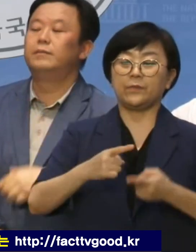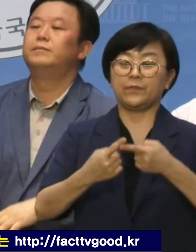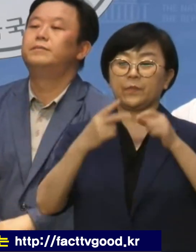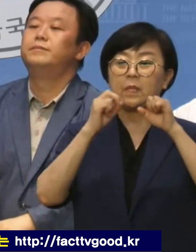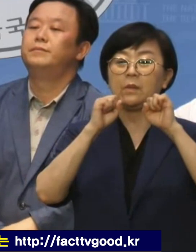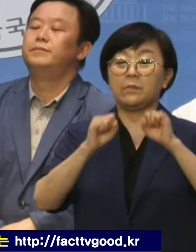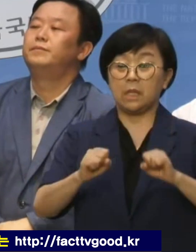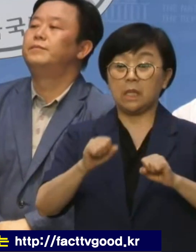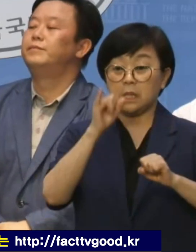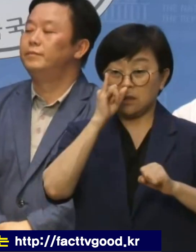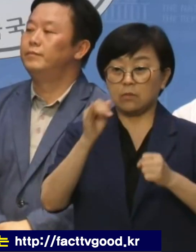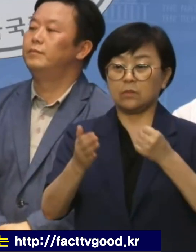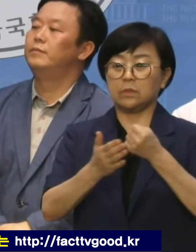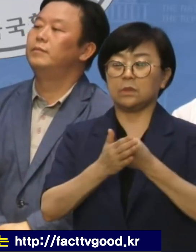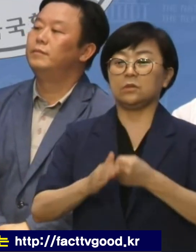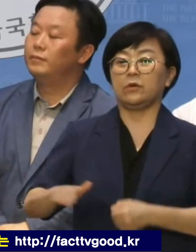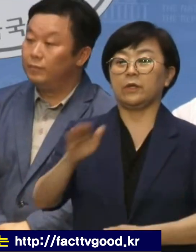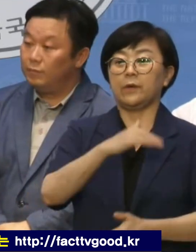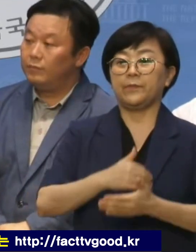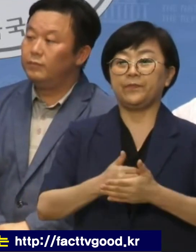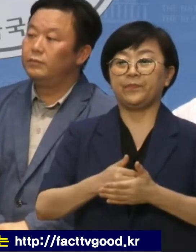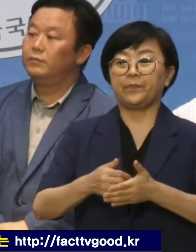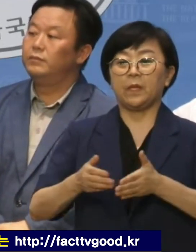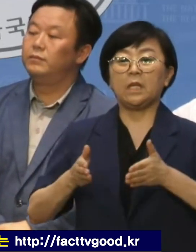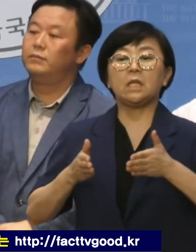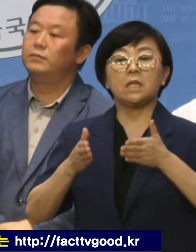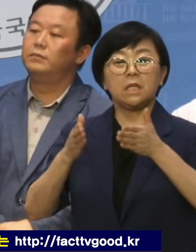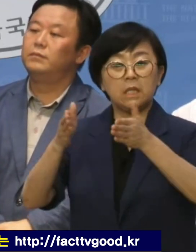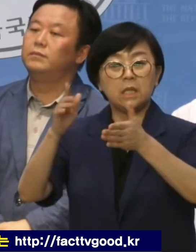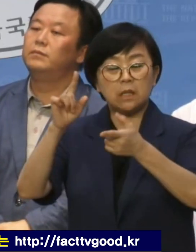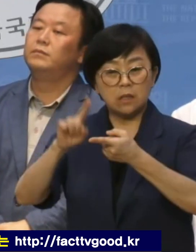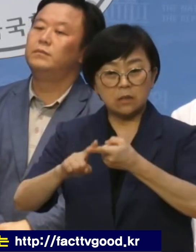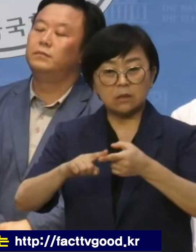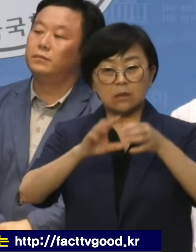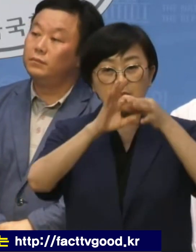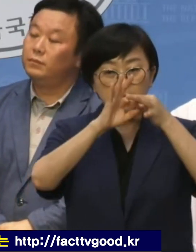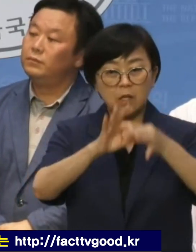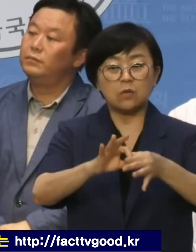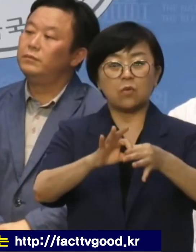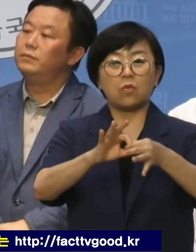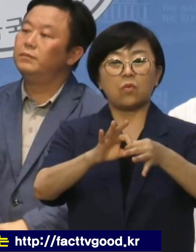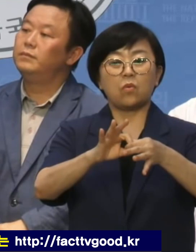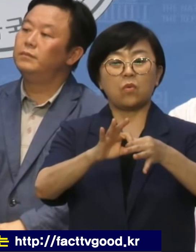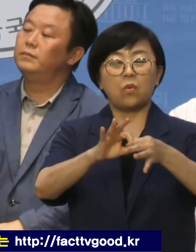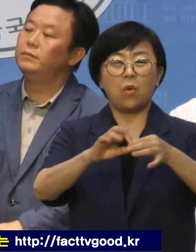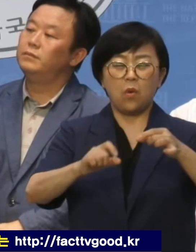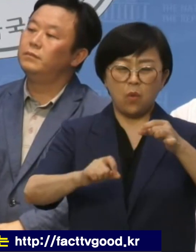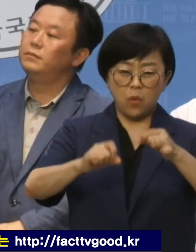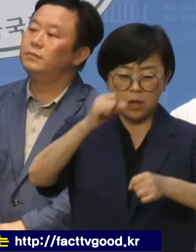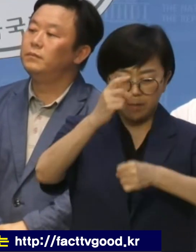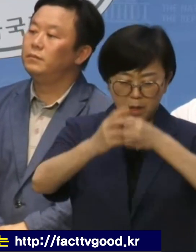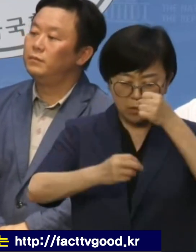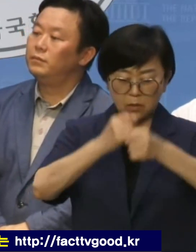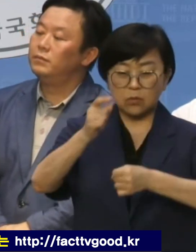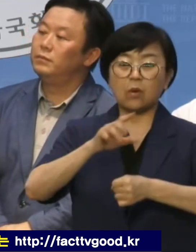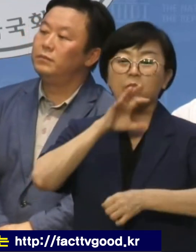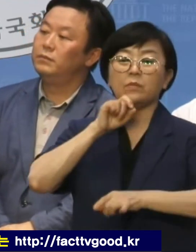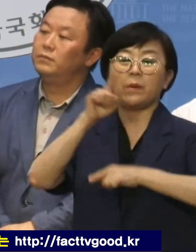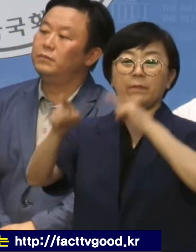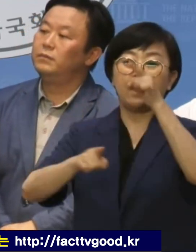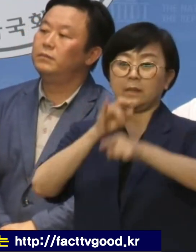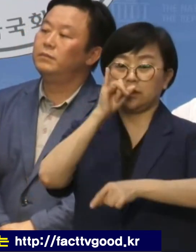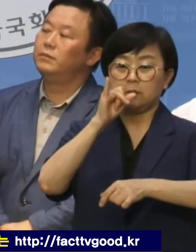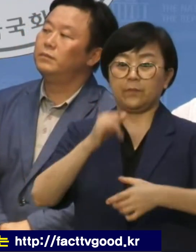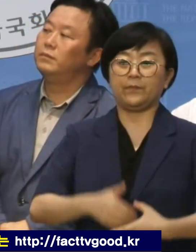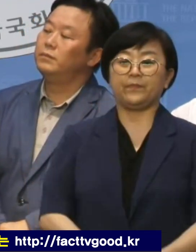생존이 걸린 문제이기 때문에 저희가 이 노선 관통에 대해서 주기적으로 계속 꾸준히 수년째 요청을 해왔습니다. 이